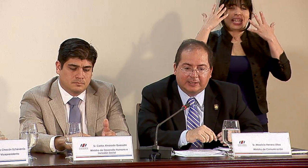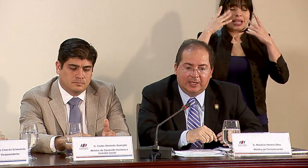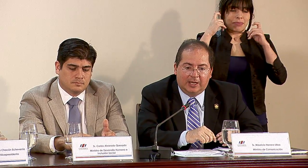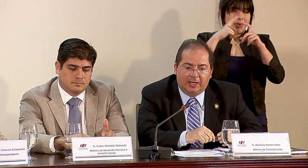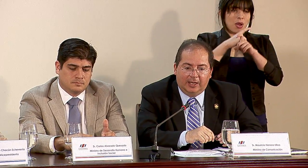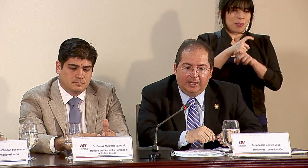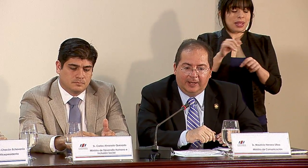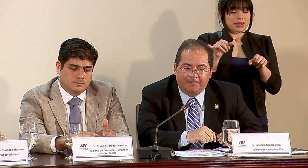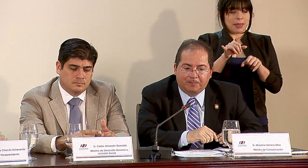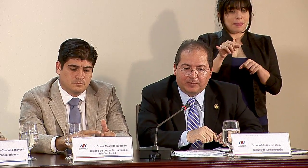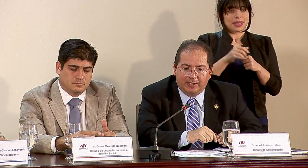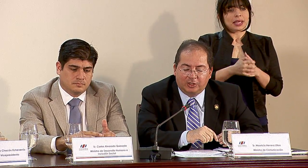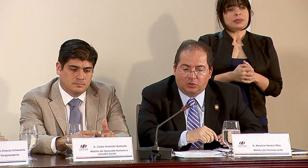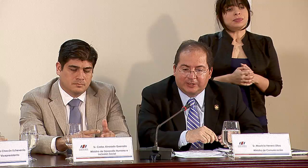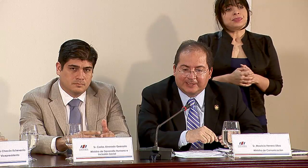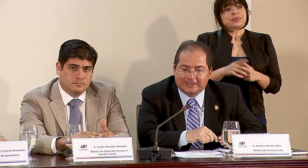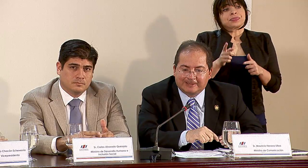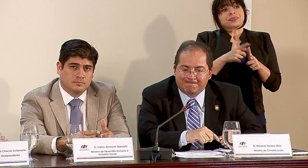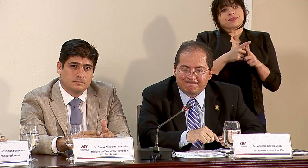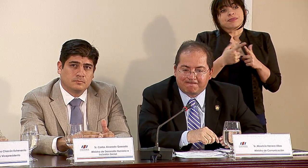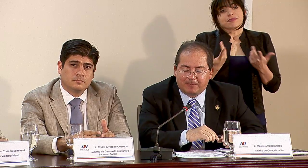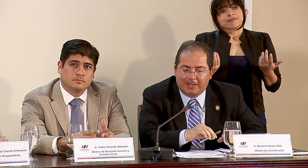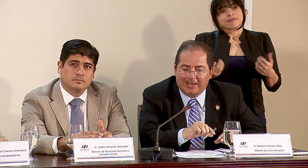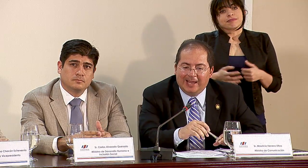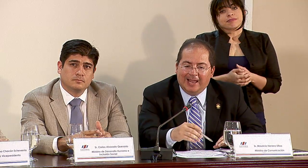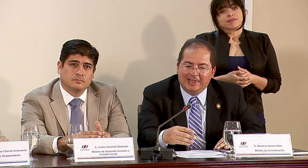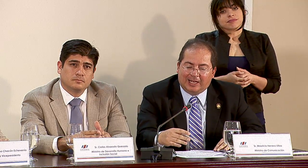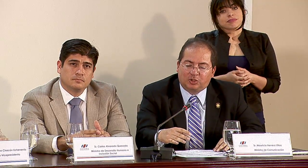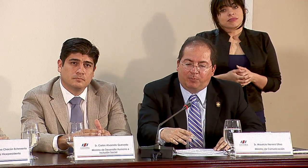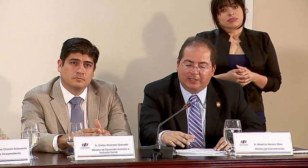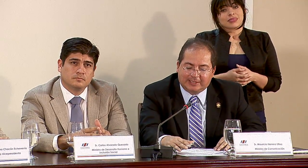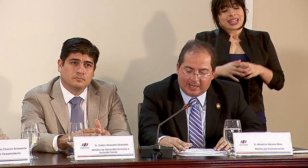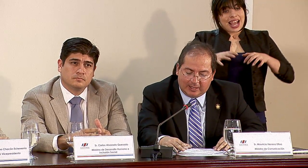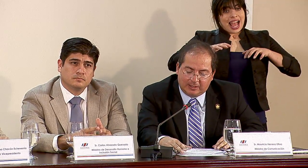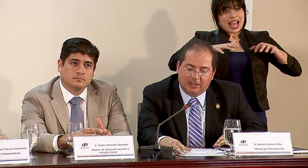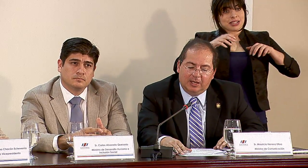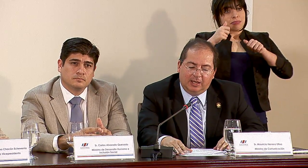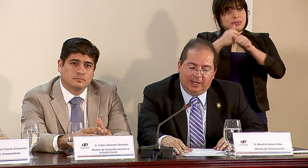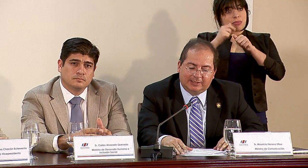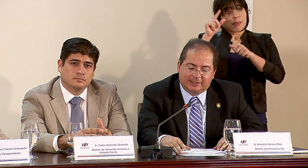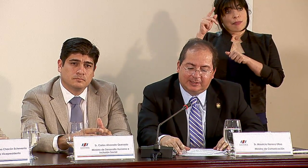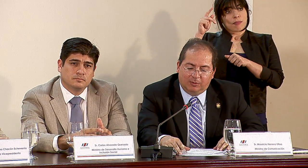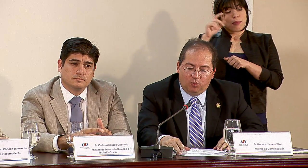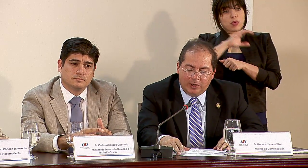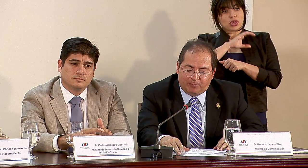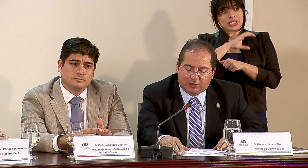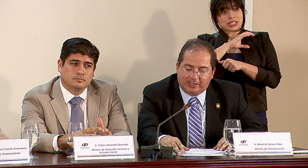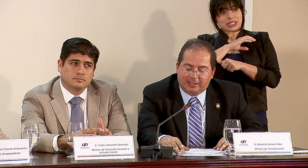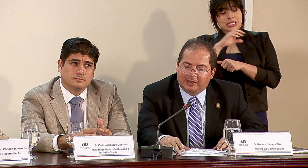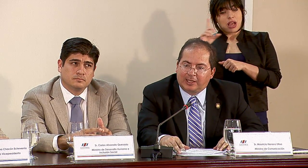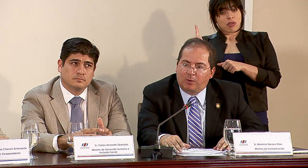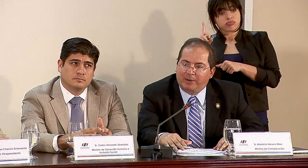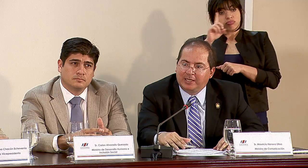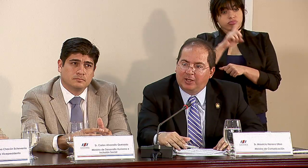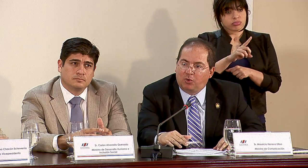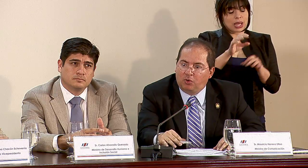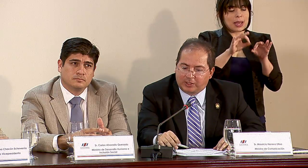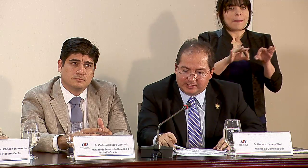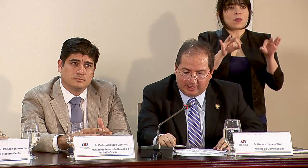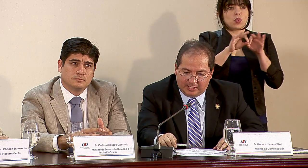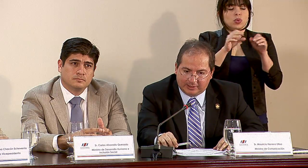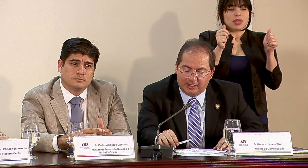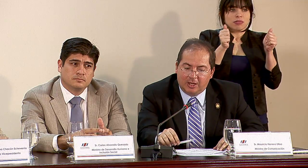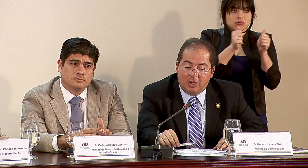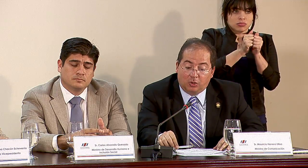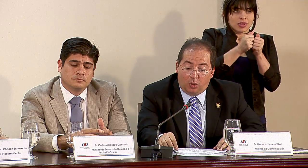complejas. Entonces, la acción policial es muy importante que sea acompañada con